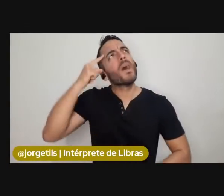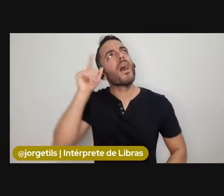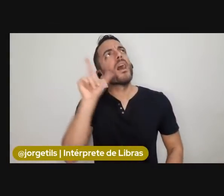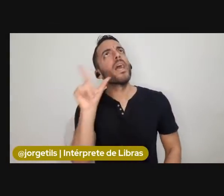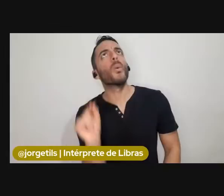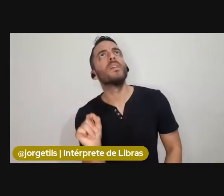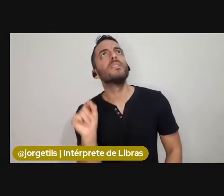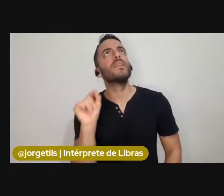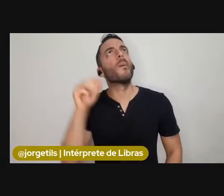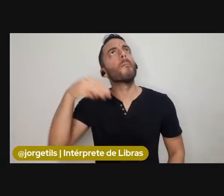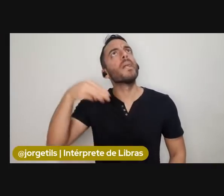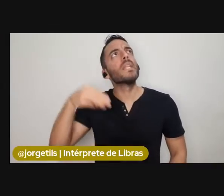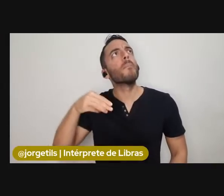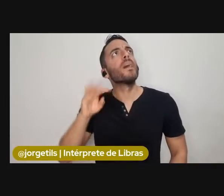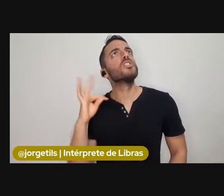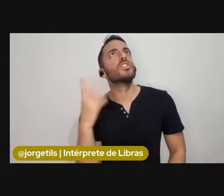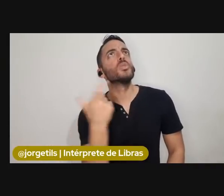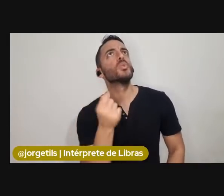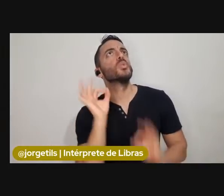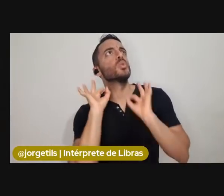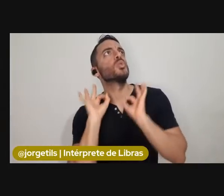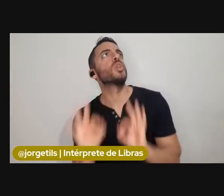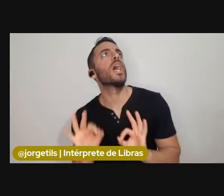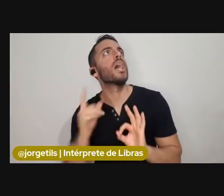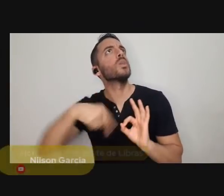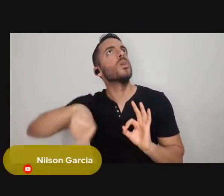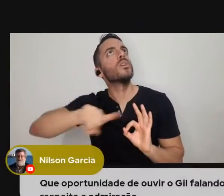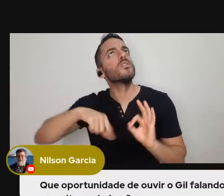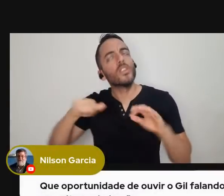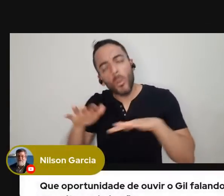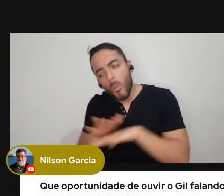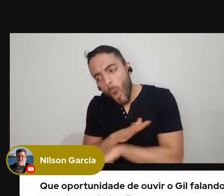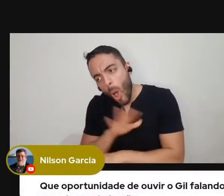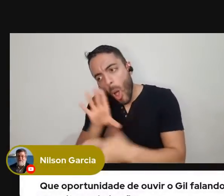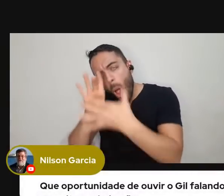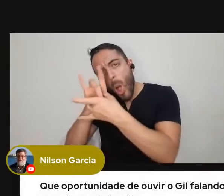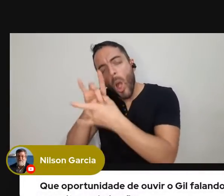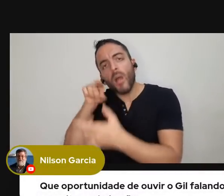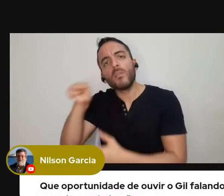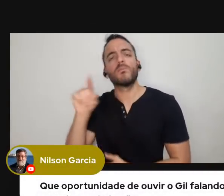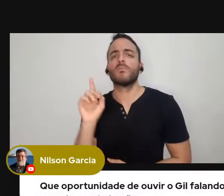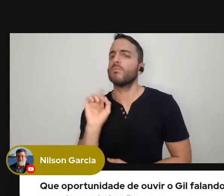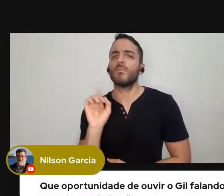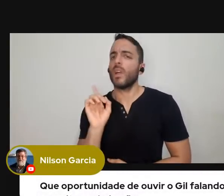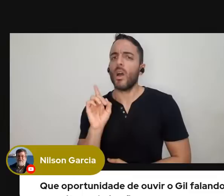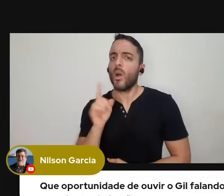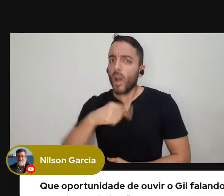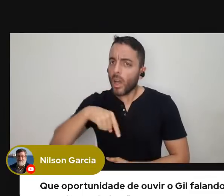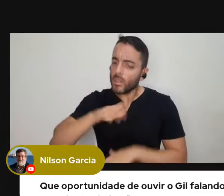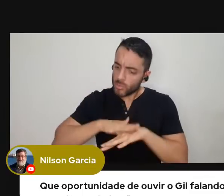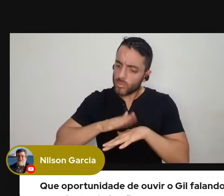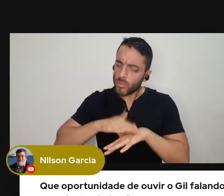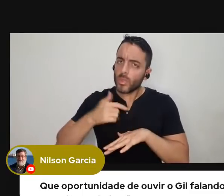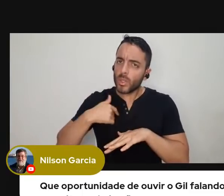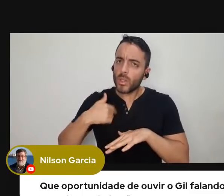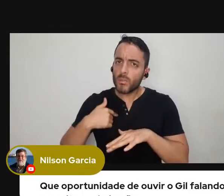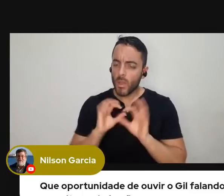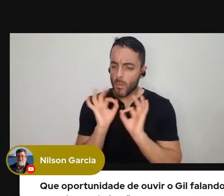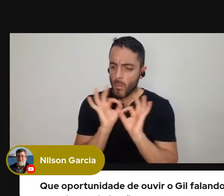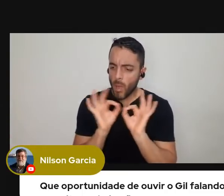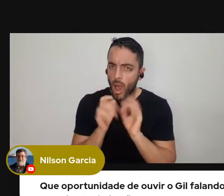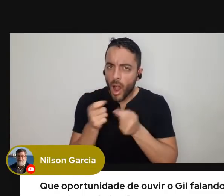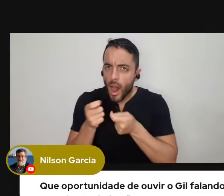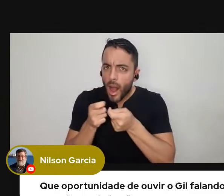são certas e nós somos escravos das equações. Não. Nós manipulamos as nossas equações. E